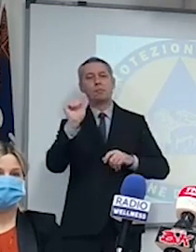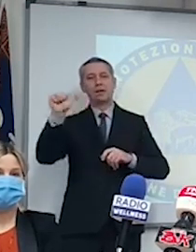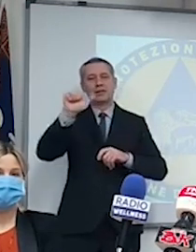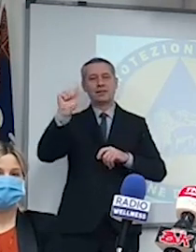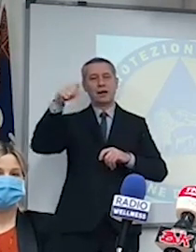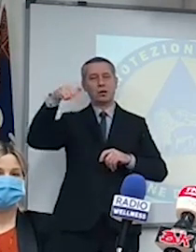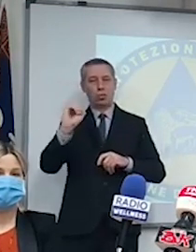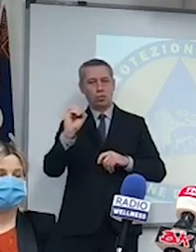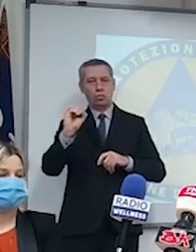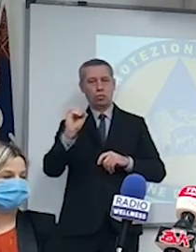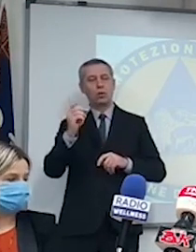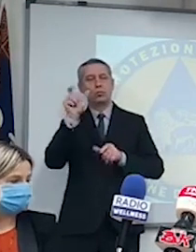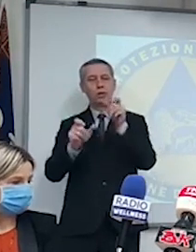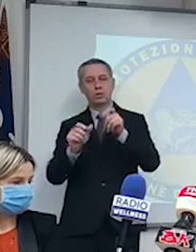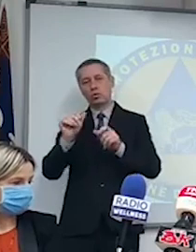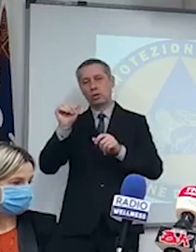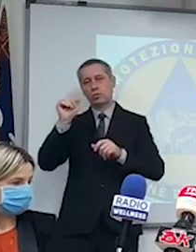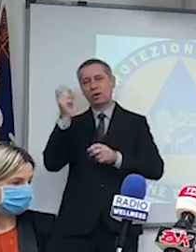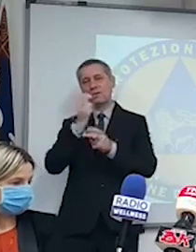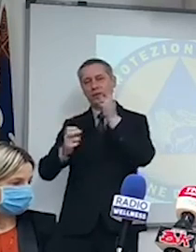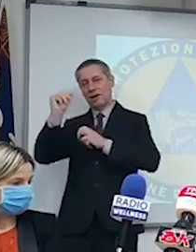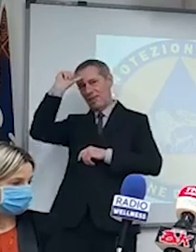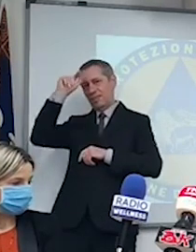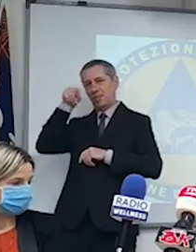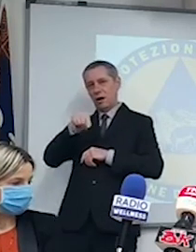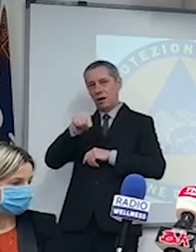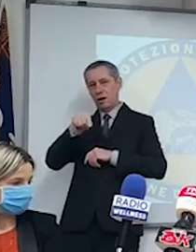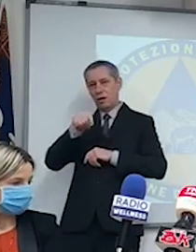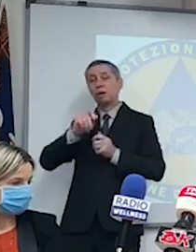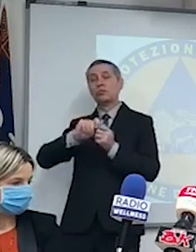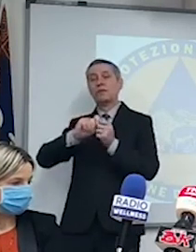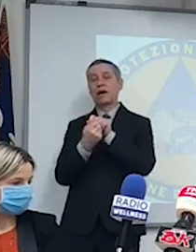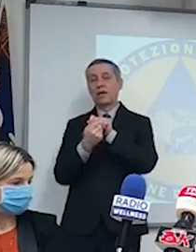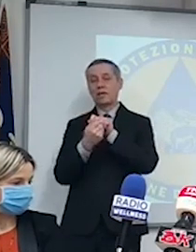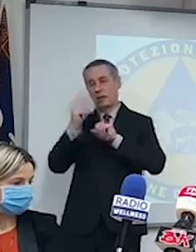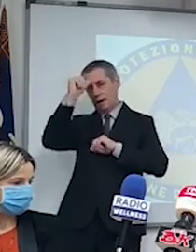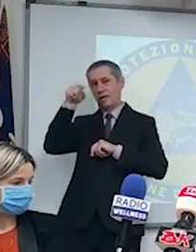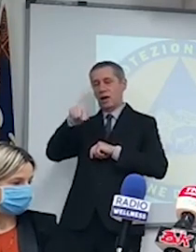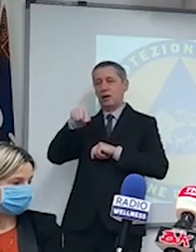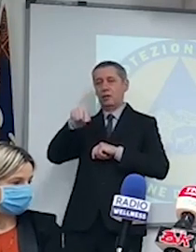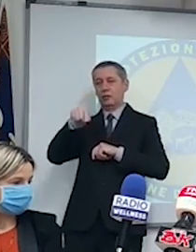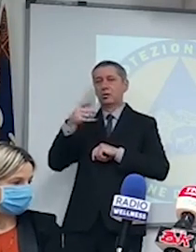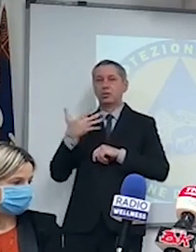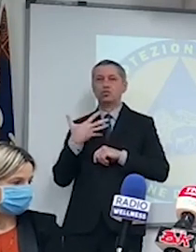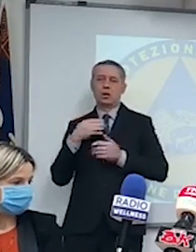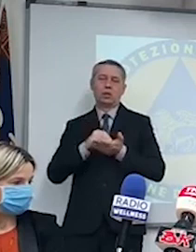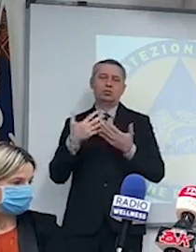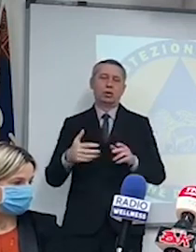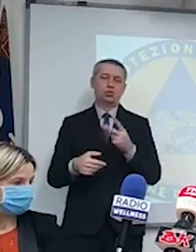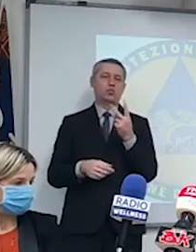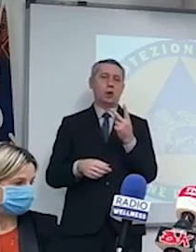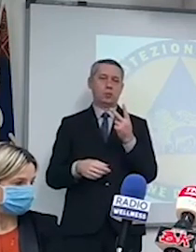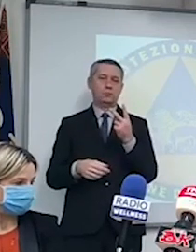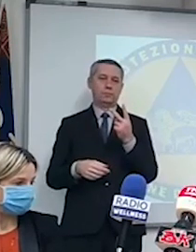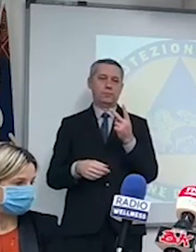padre e figlia con la variante indiana se varianti arrivano tutte cioè ce ne